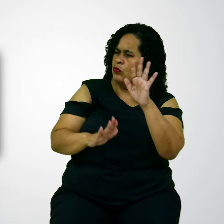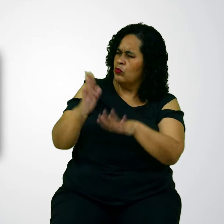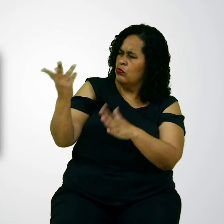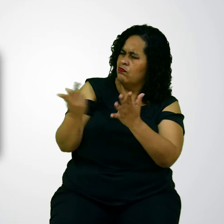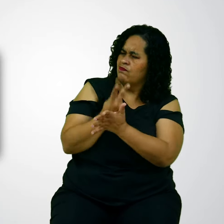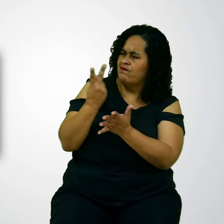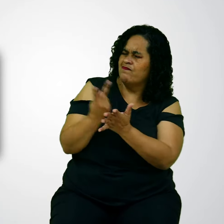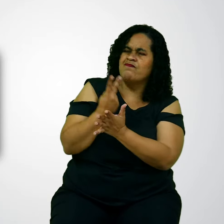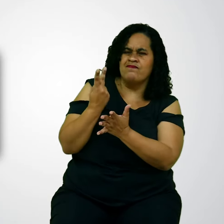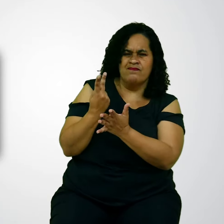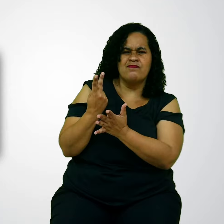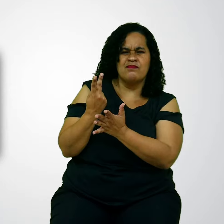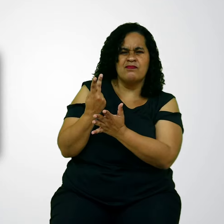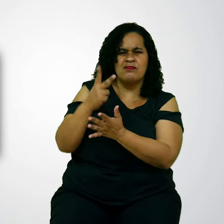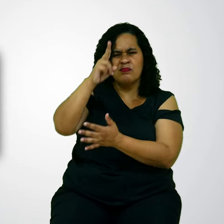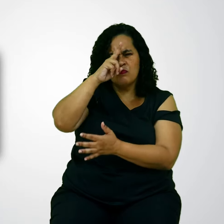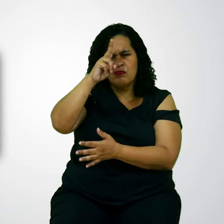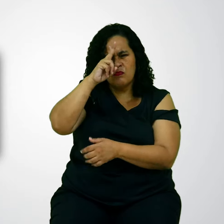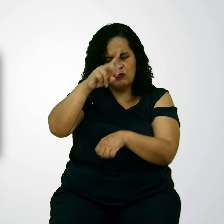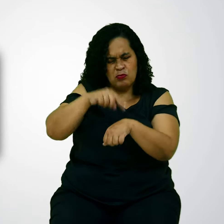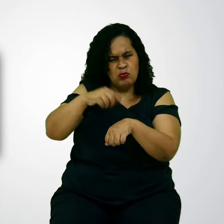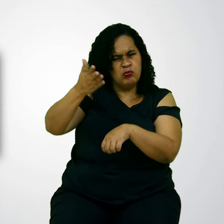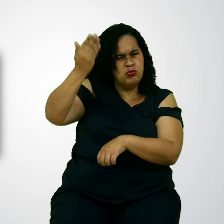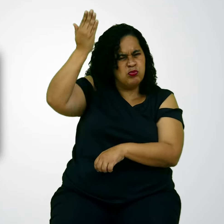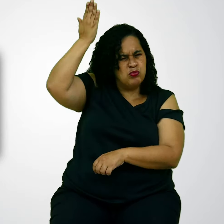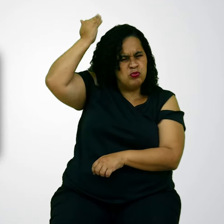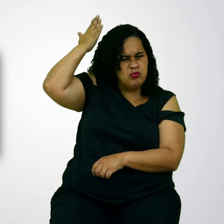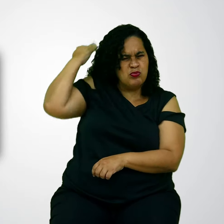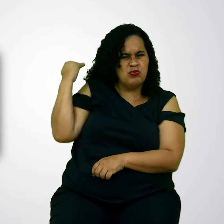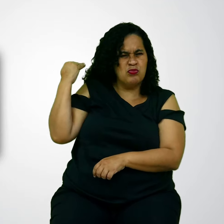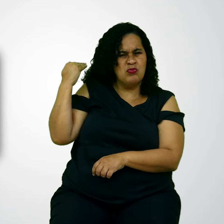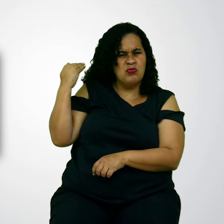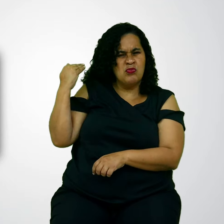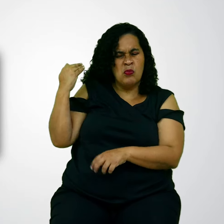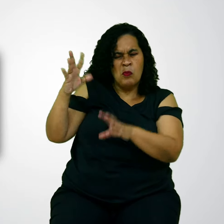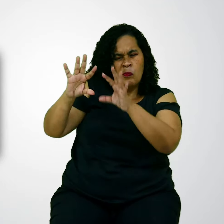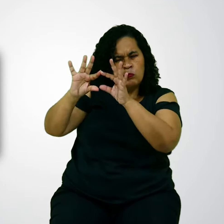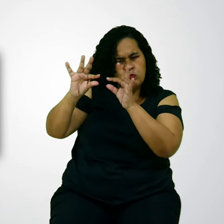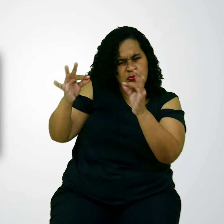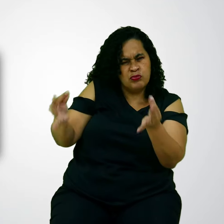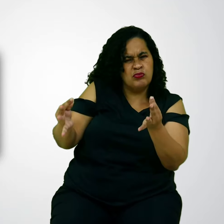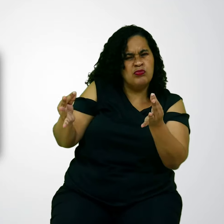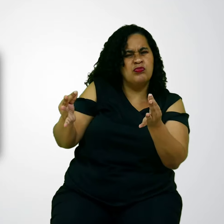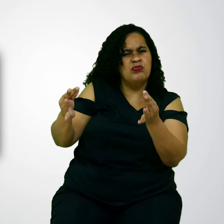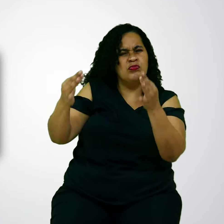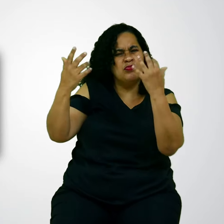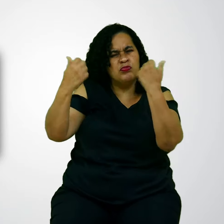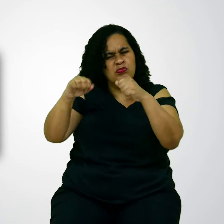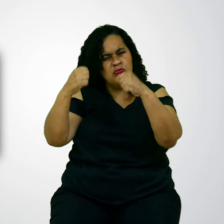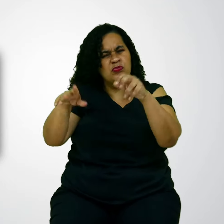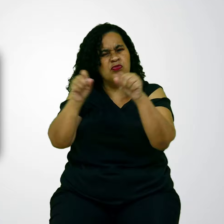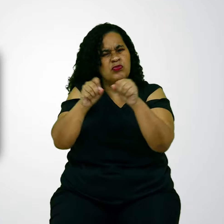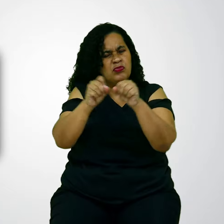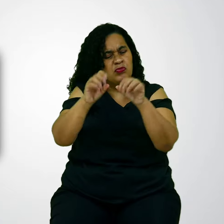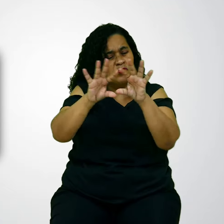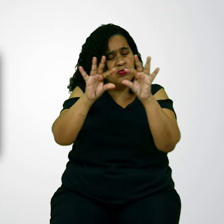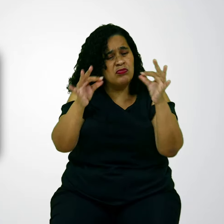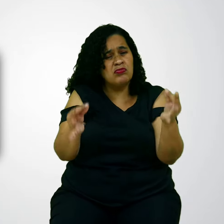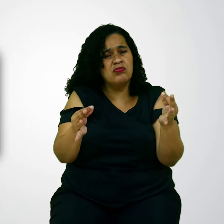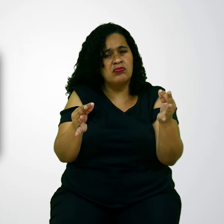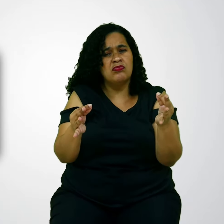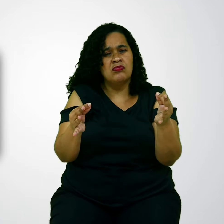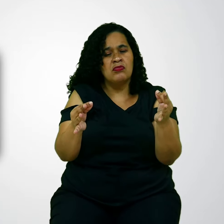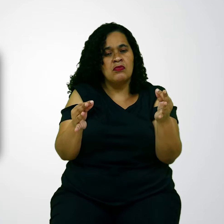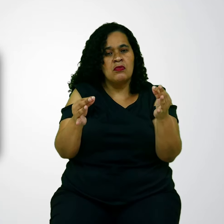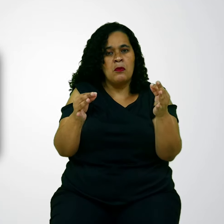naquele tempo a coisa era simples, que a gente tem que fazer o que é simples. Nós temos que fazer o que é simples, mas o que é